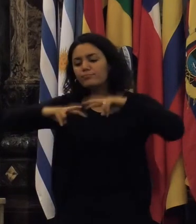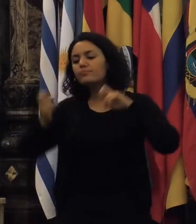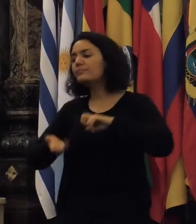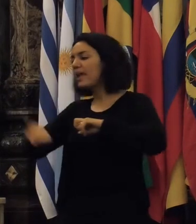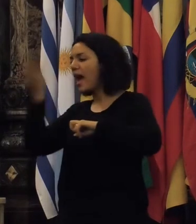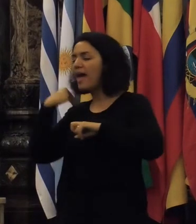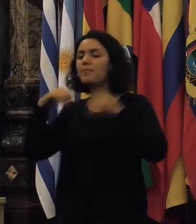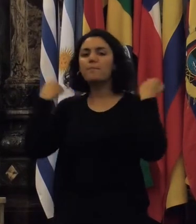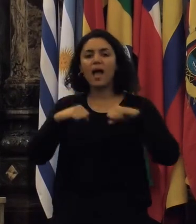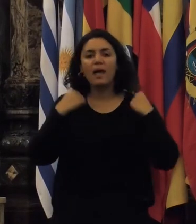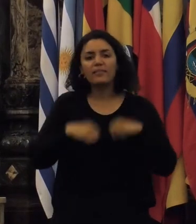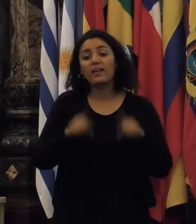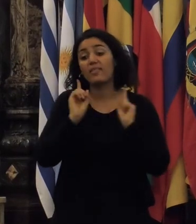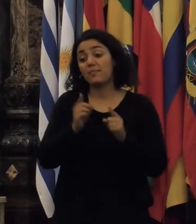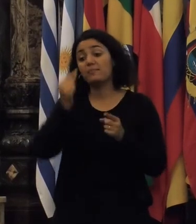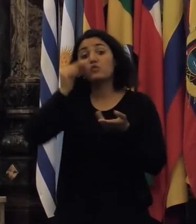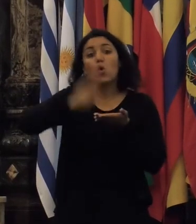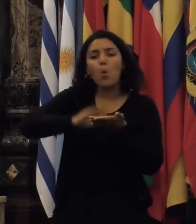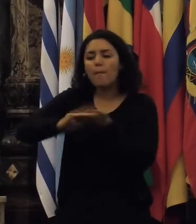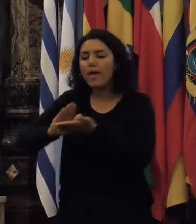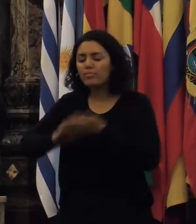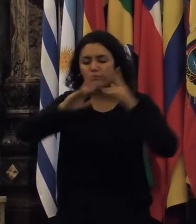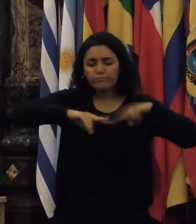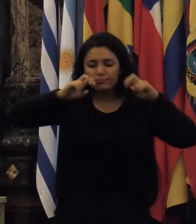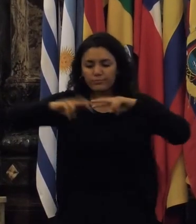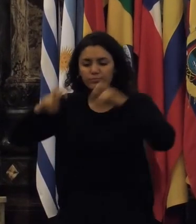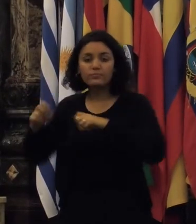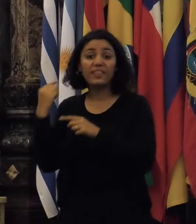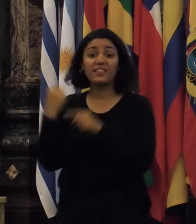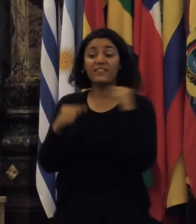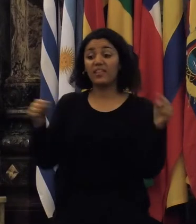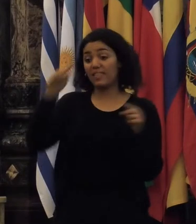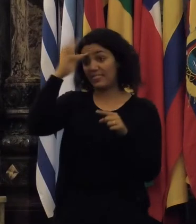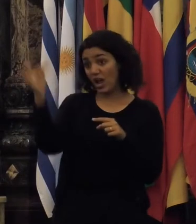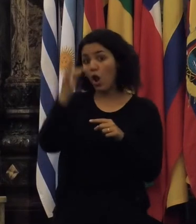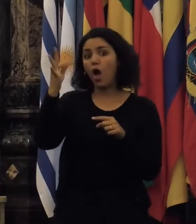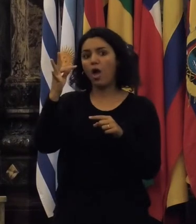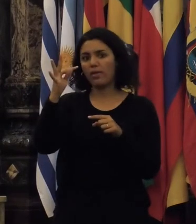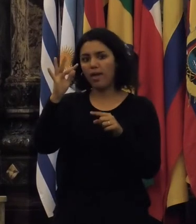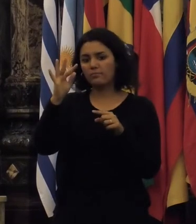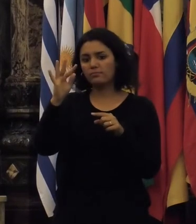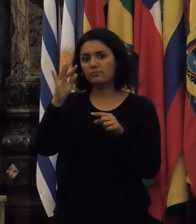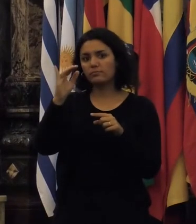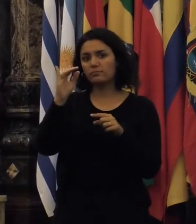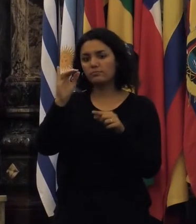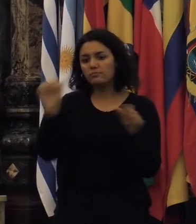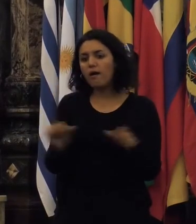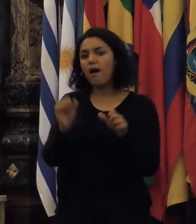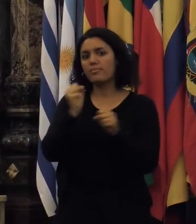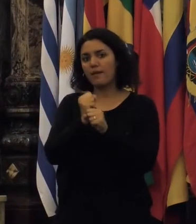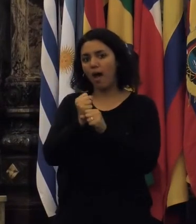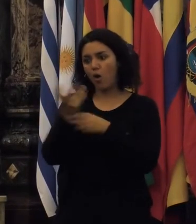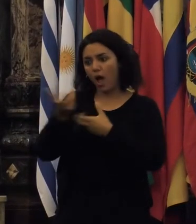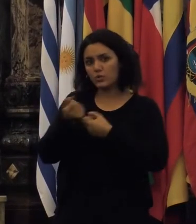por nuestros análisis documentales, son por las distintas tecnologías que utilizamos. Y ya me habrán escuchado hablar varias